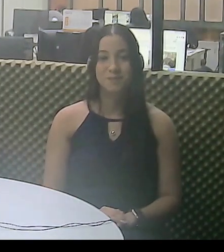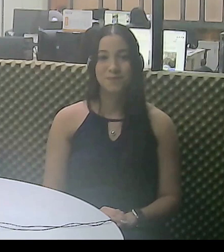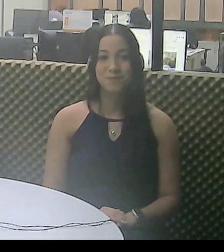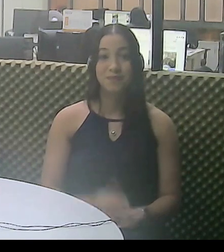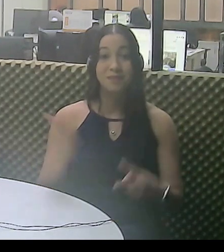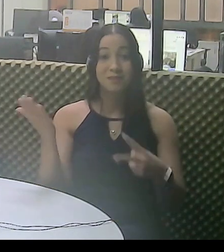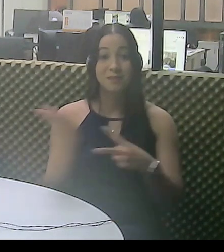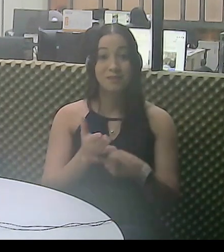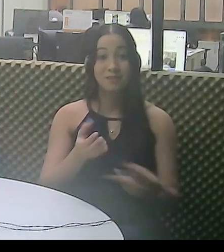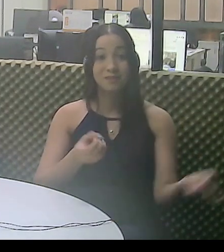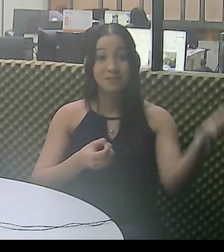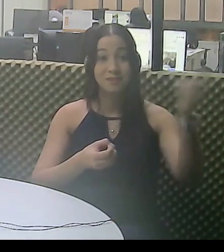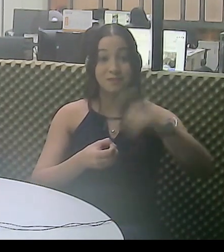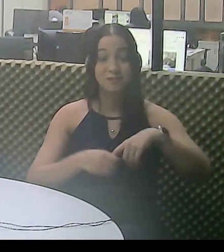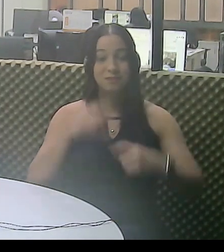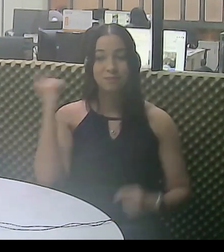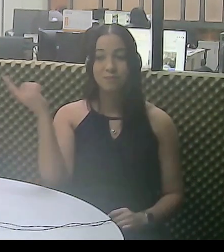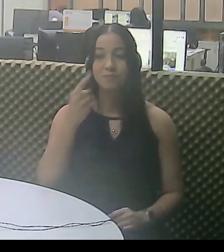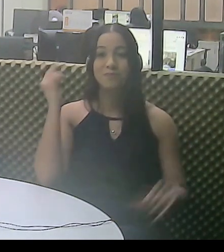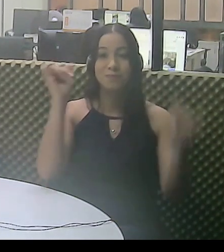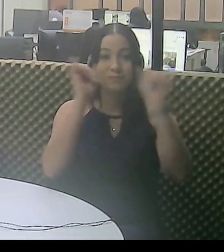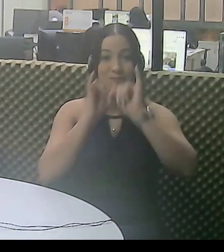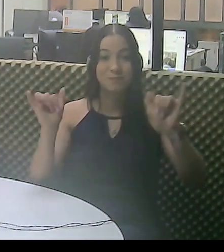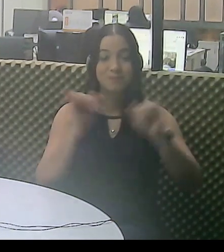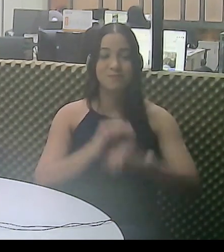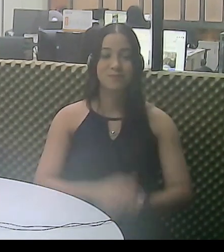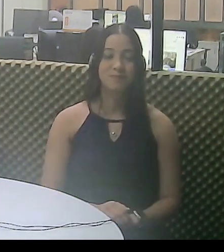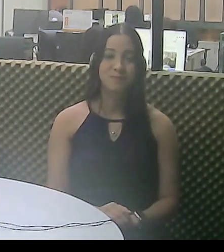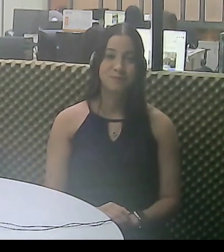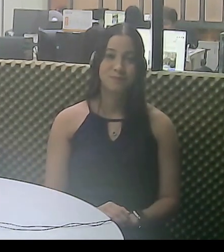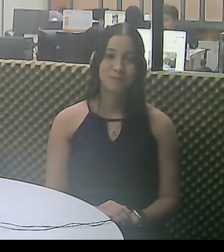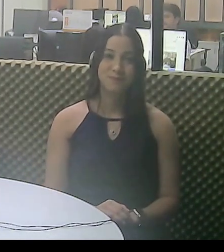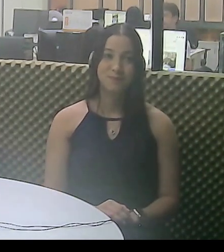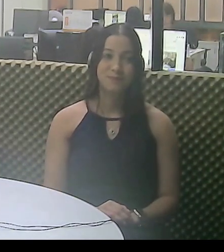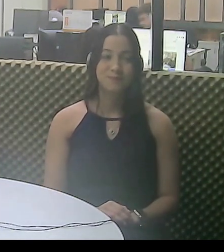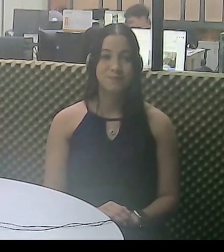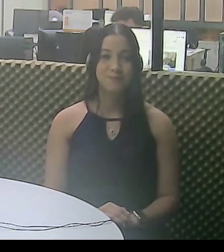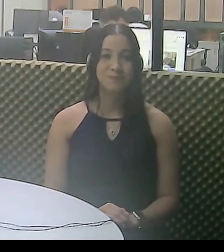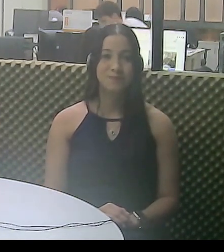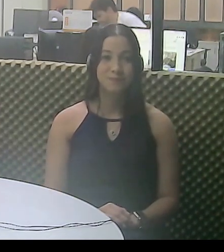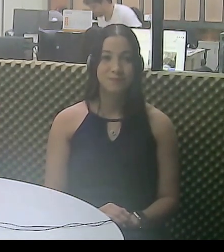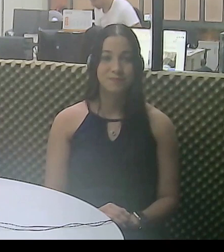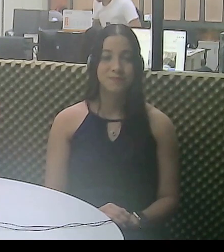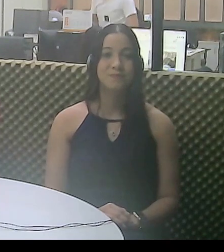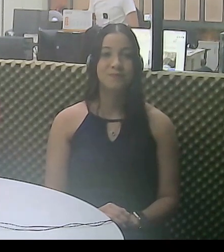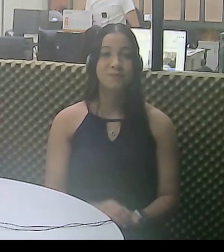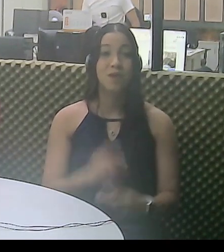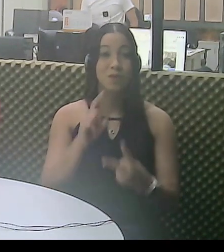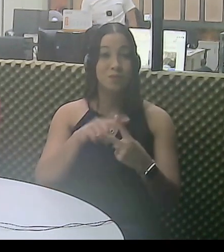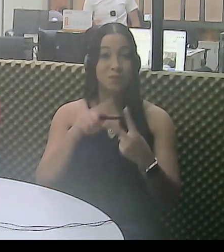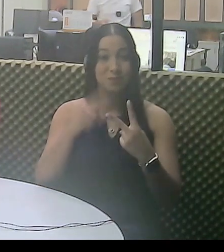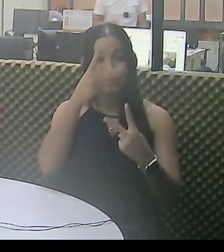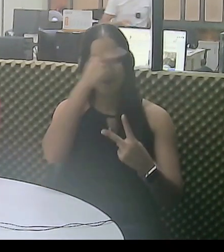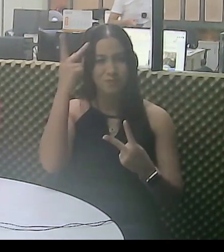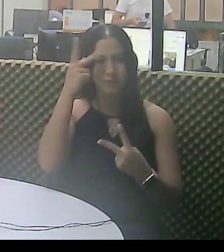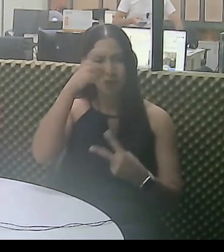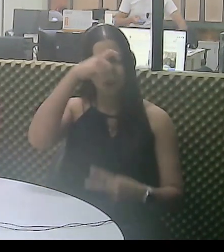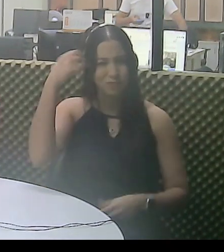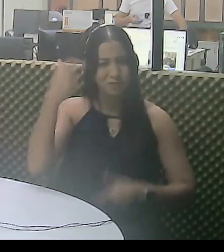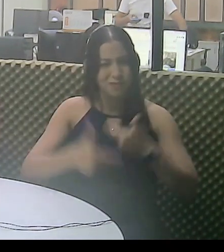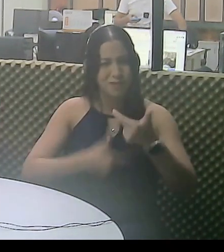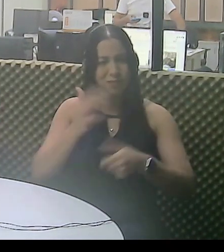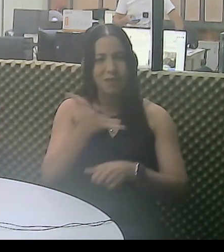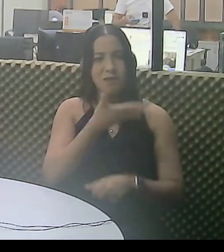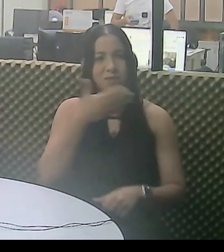Agora vamos para um rápido intervalo, já voltamos com o Giro de Notícias. Esse é um diamante e essa é a Dona Elaine. Ela rala todo dia para dar uma